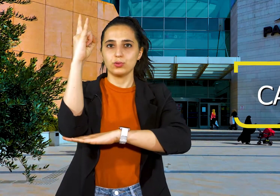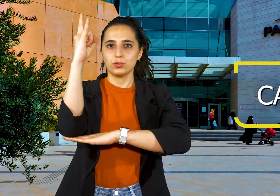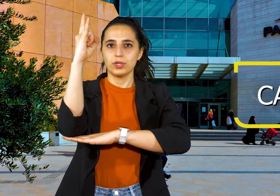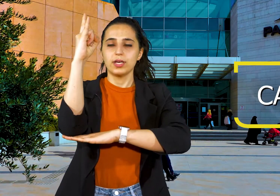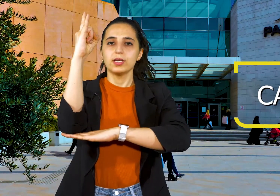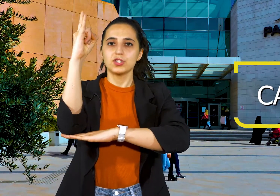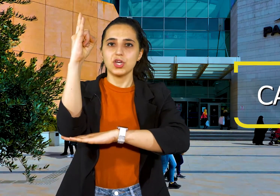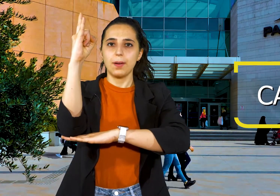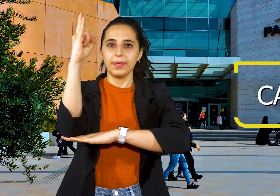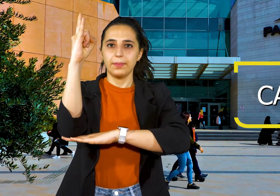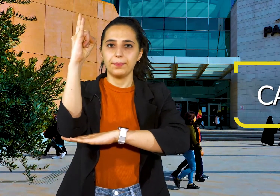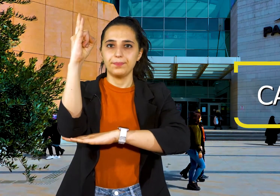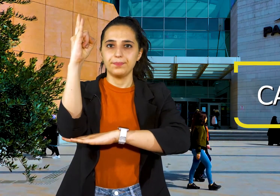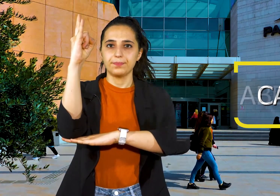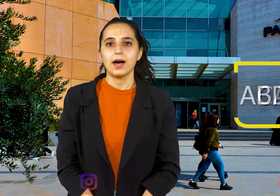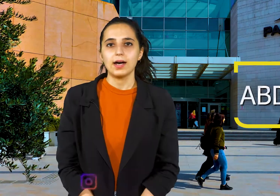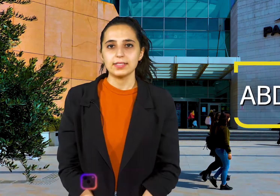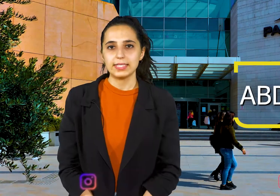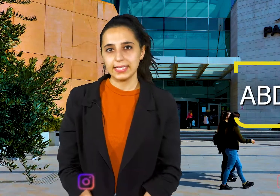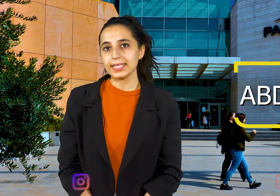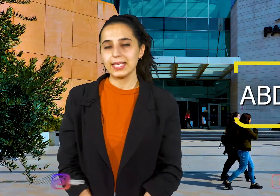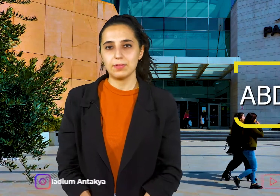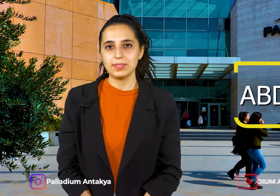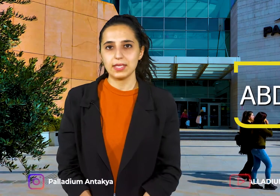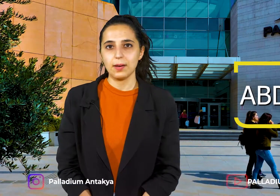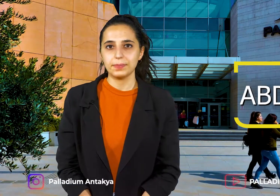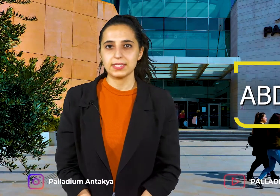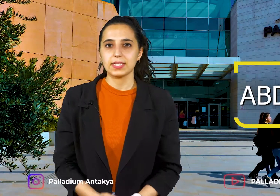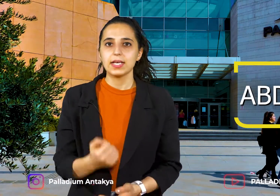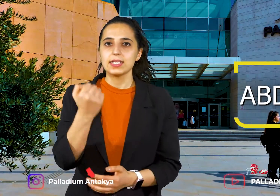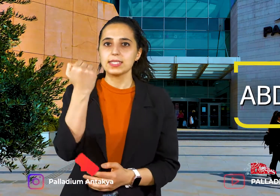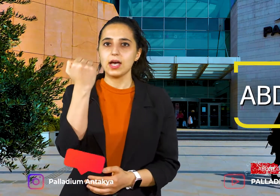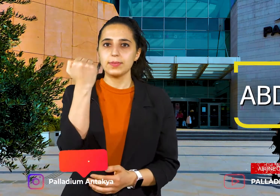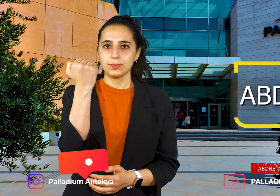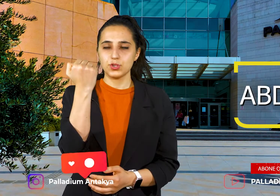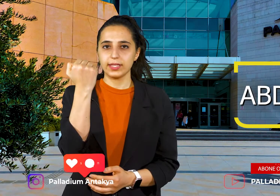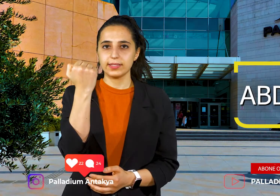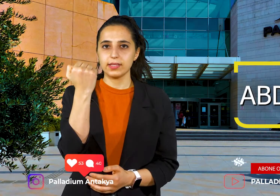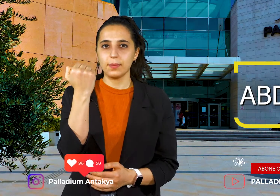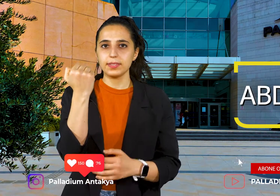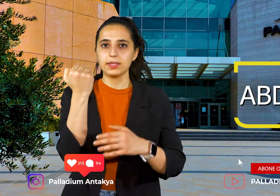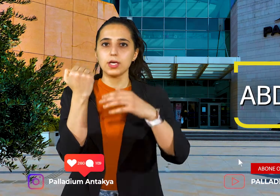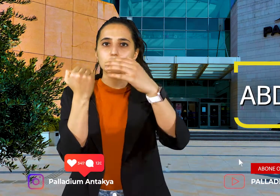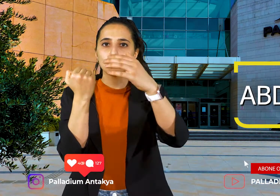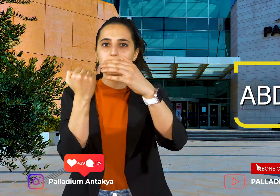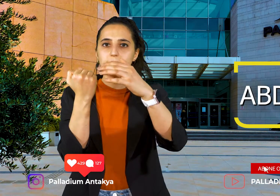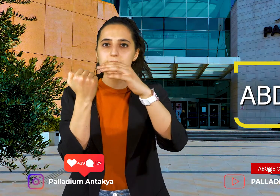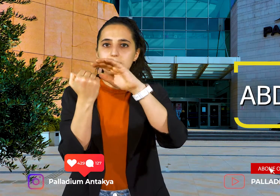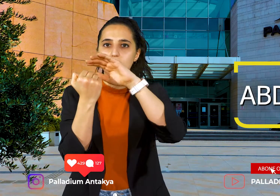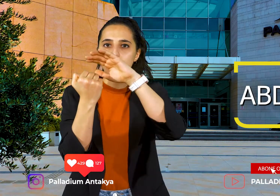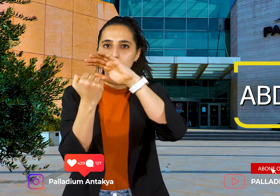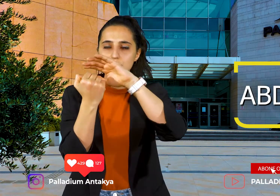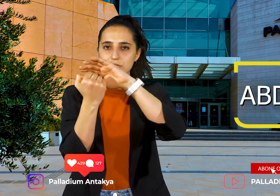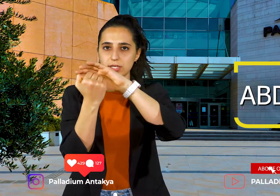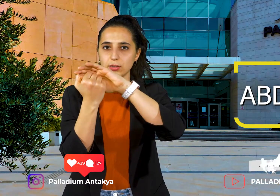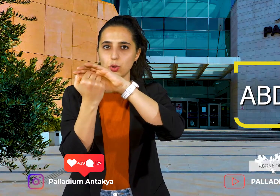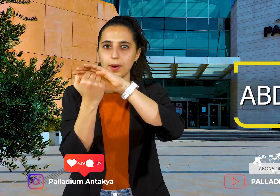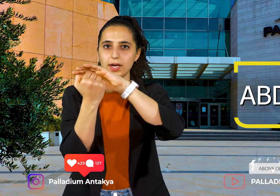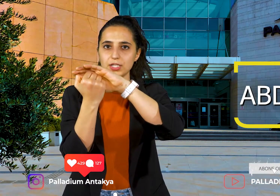tutulur. Cami. Sıradaki kelimemiz abdest. Sağ elimiz bu şekilde sabit. Sol elimiz avuç içi toparlar